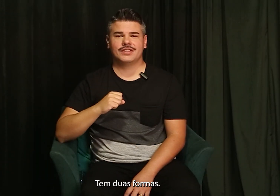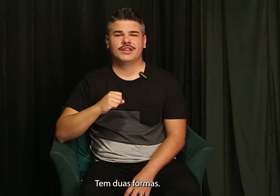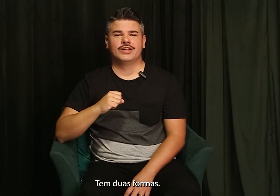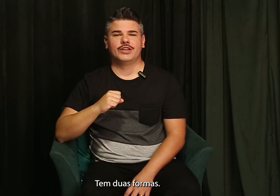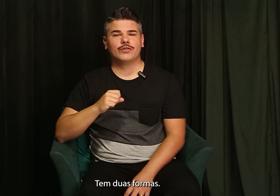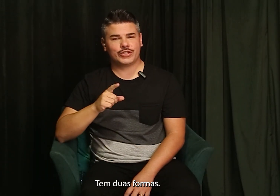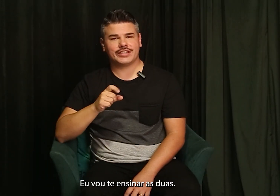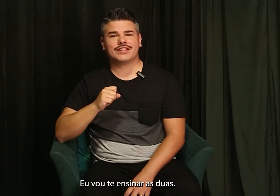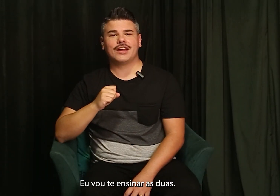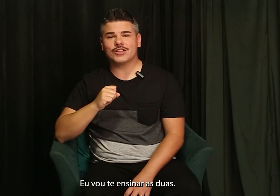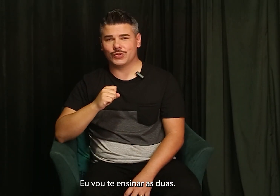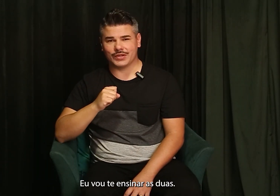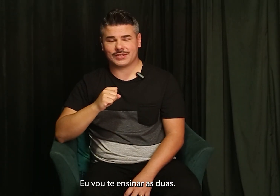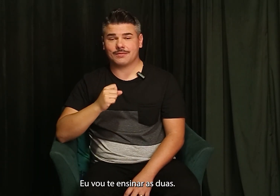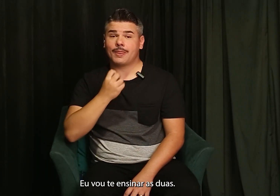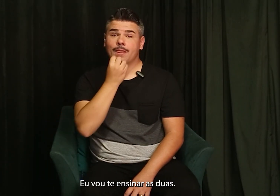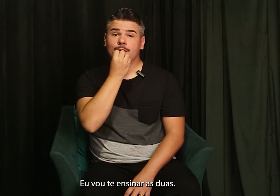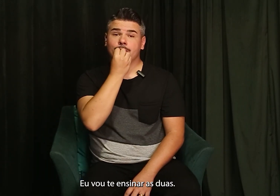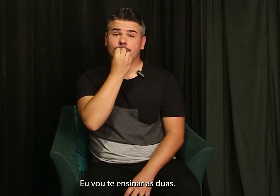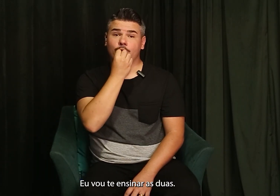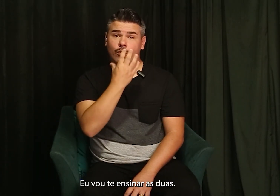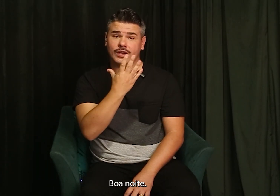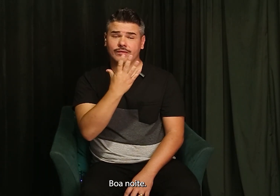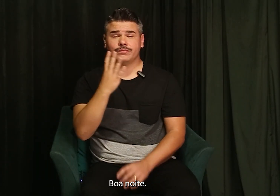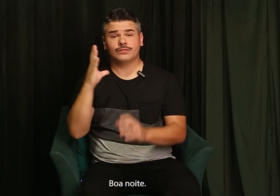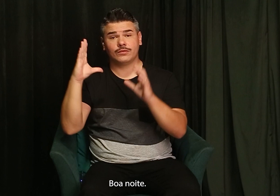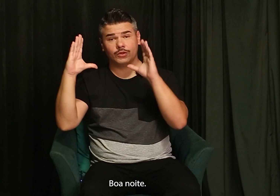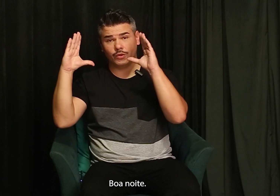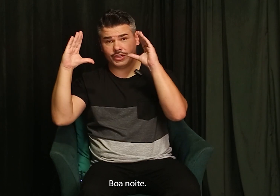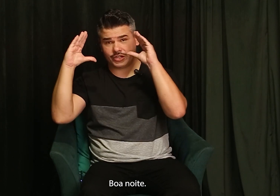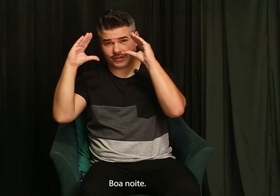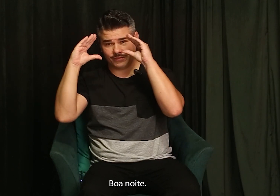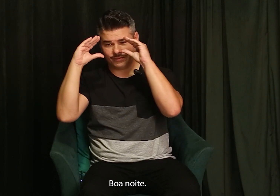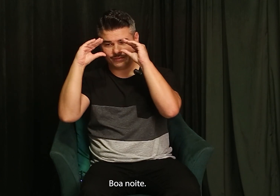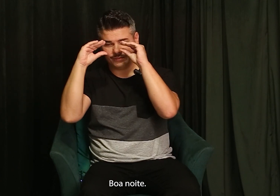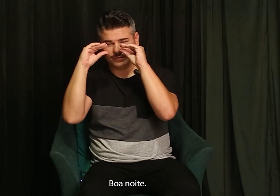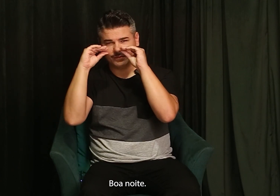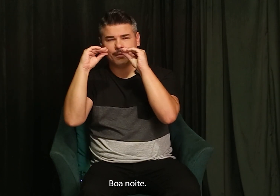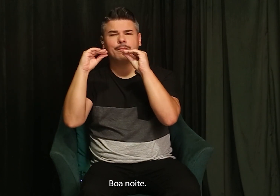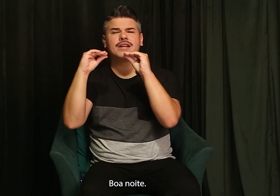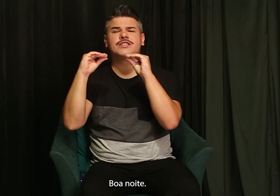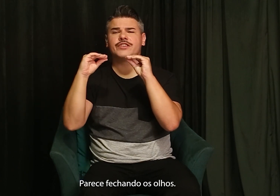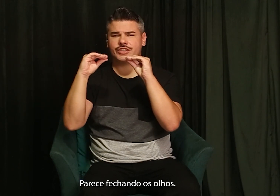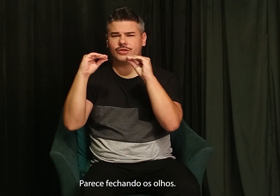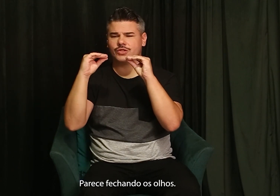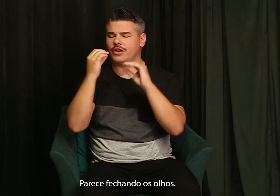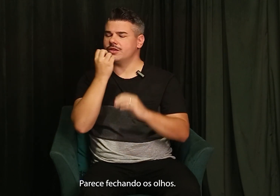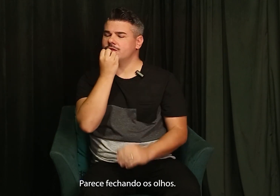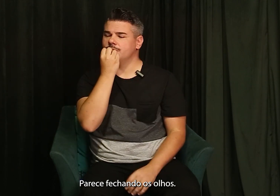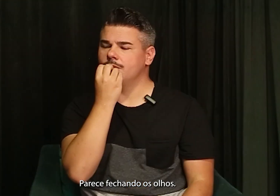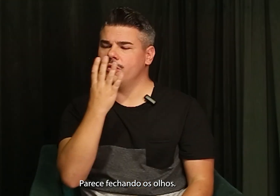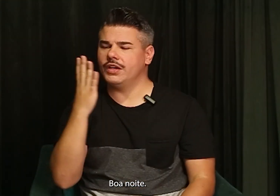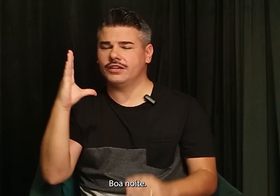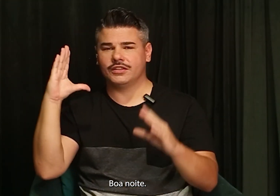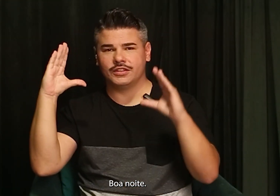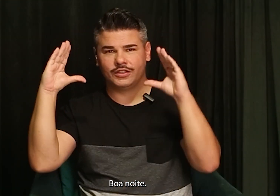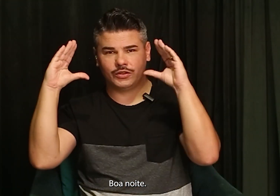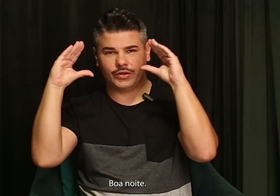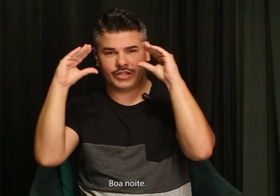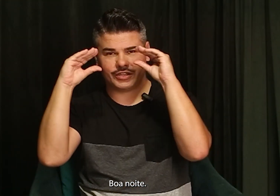formas. Eu vou te ensinar as duas. Boa noite. Parece fechando os olhos. Boa